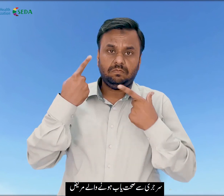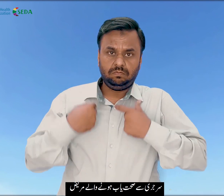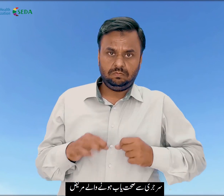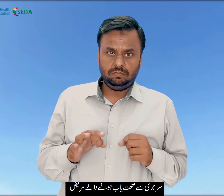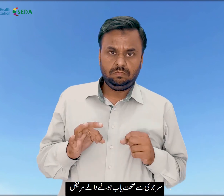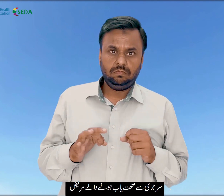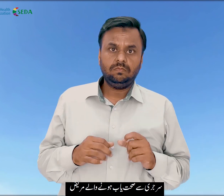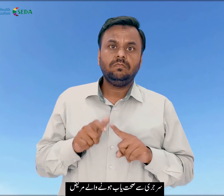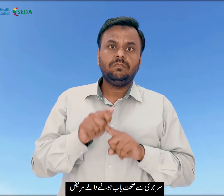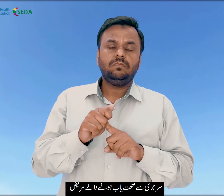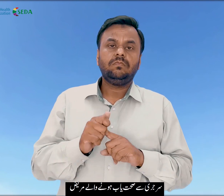ہونے والے مریض،